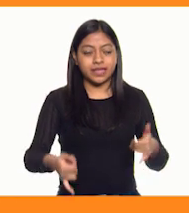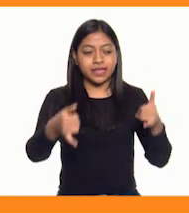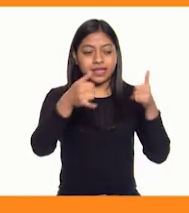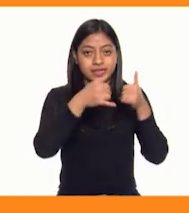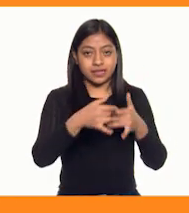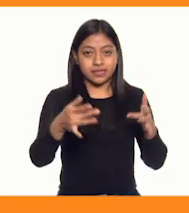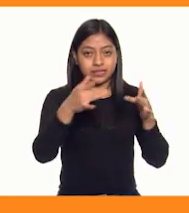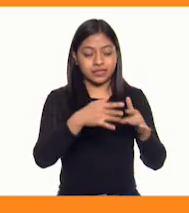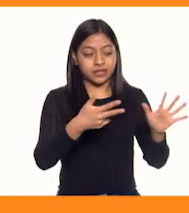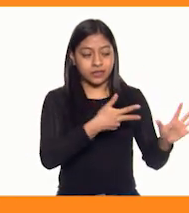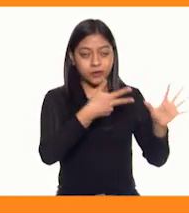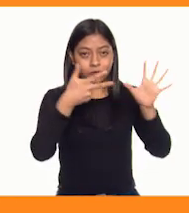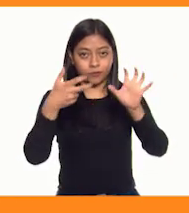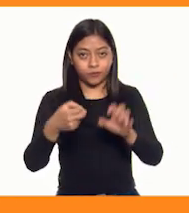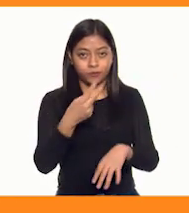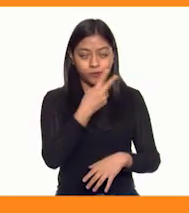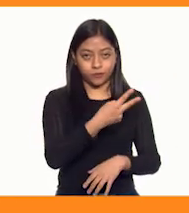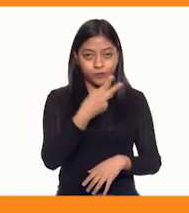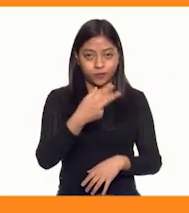Educatel